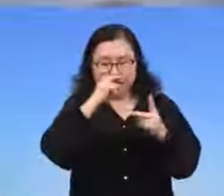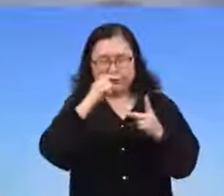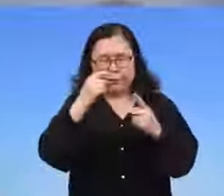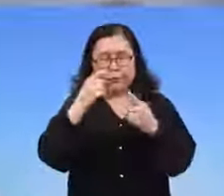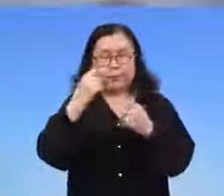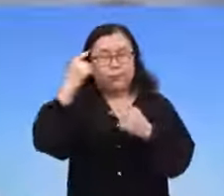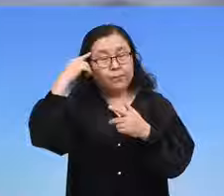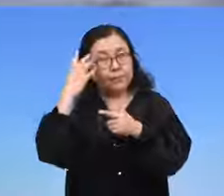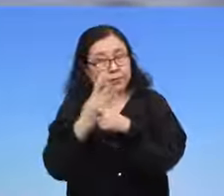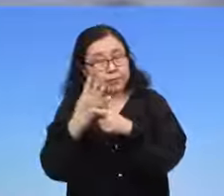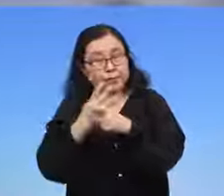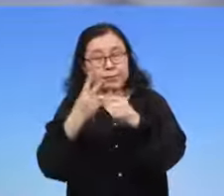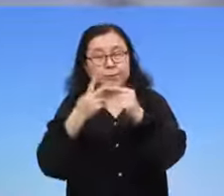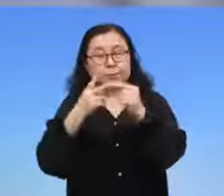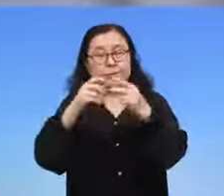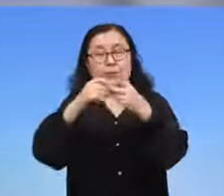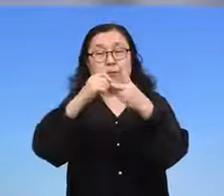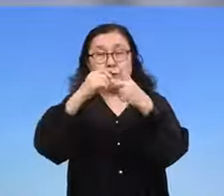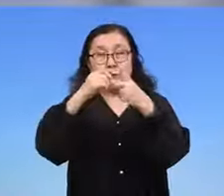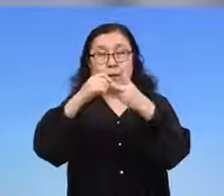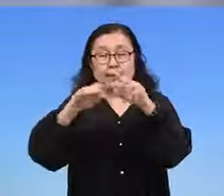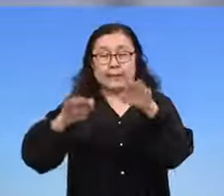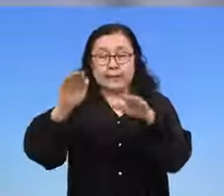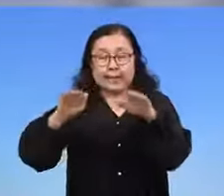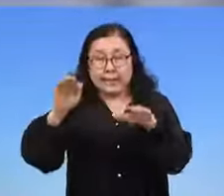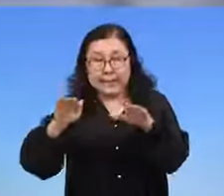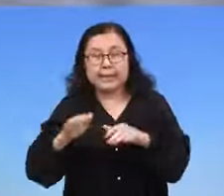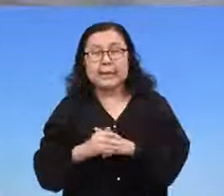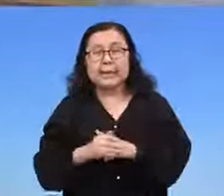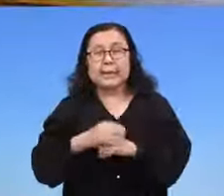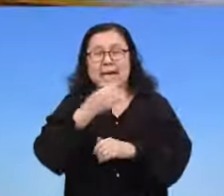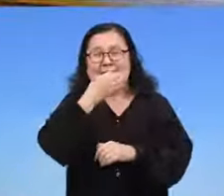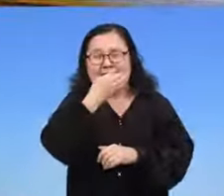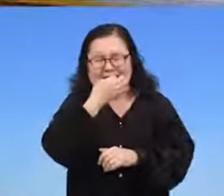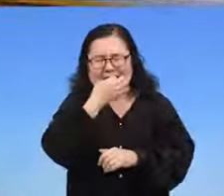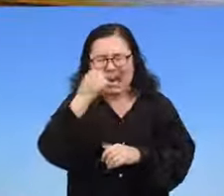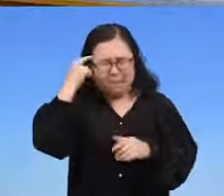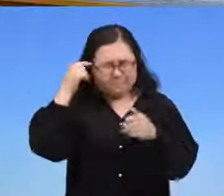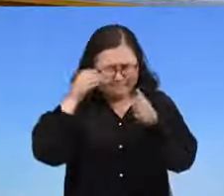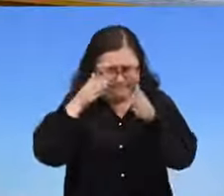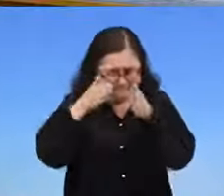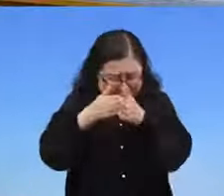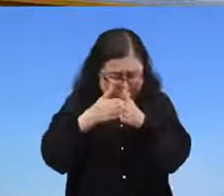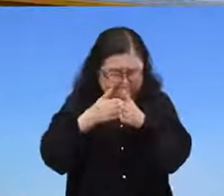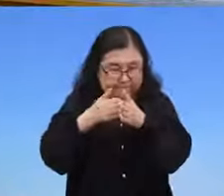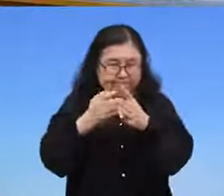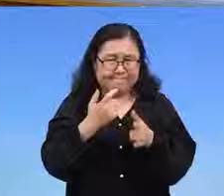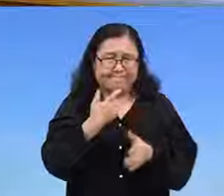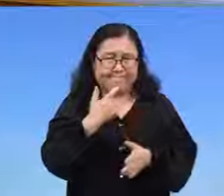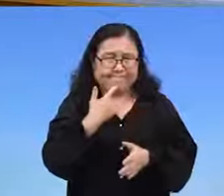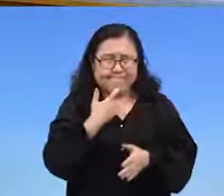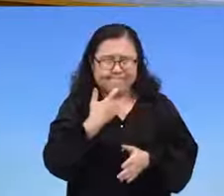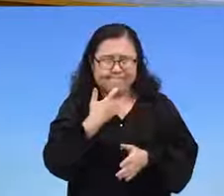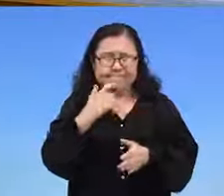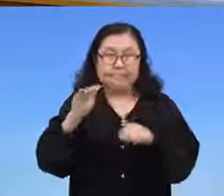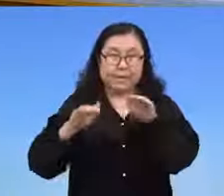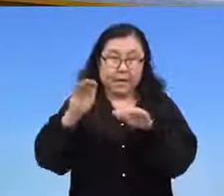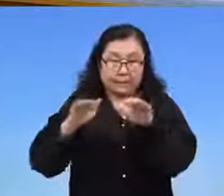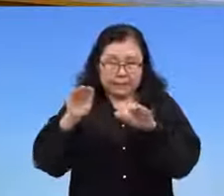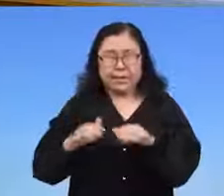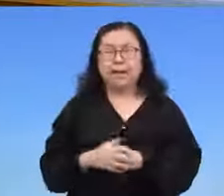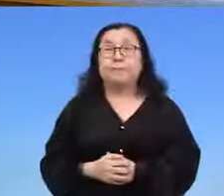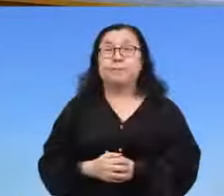동방 박사들과 헤롯 왕의 두 번째 차이가 뭐냐? 그건요, 이 탐욕과 집착의 차이라고 제가 그렇게 생각을